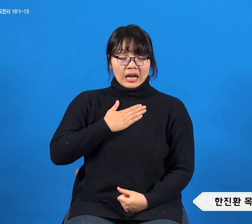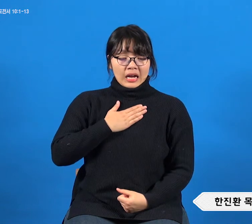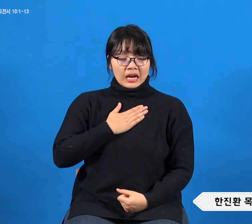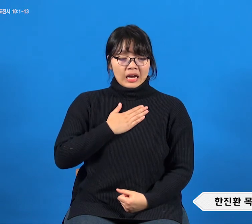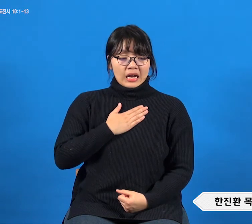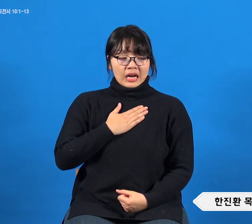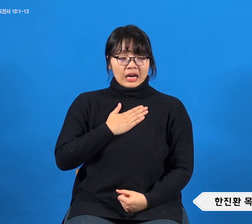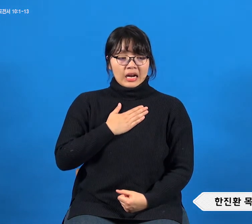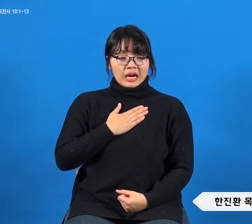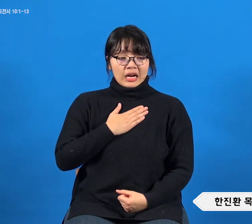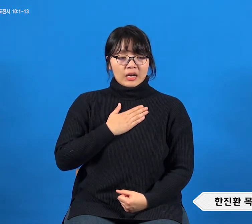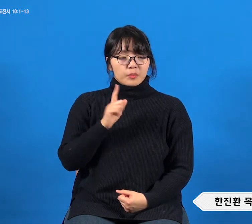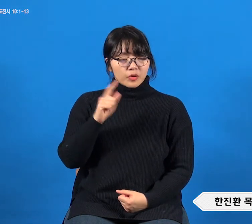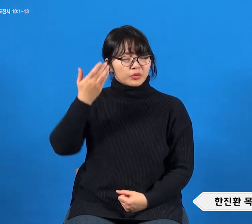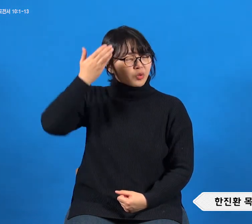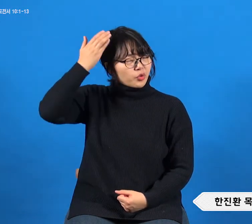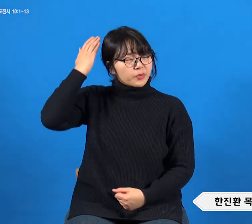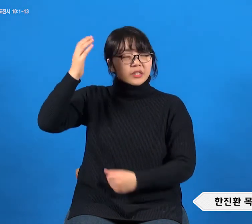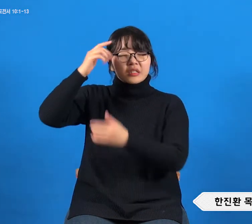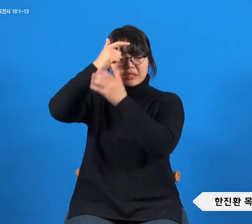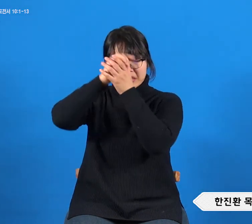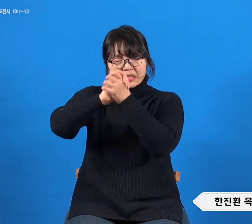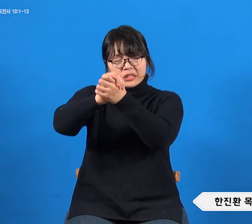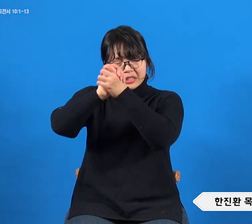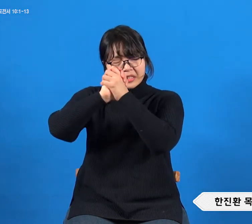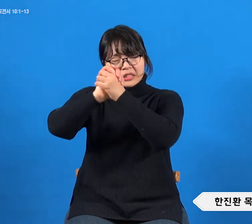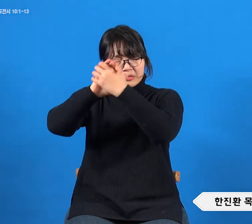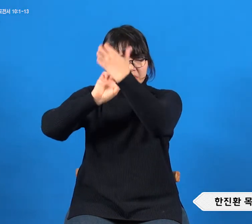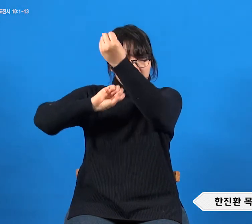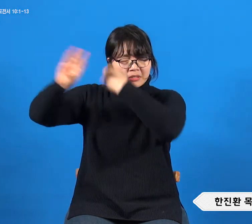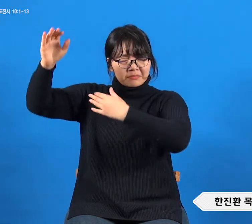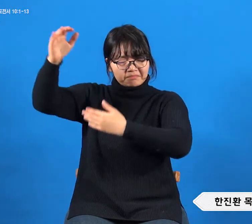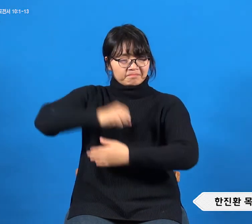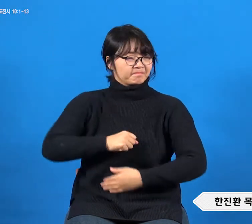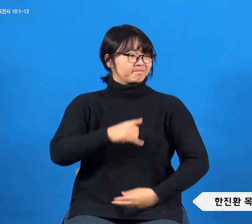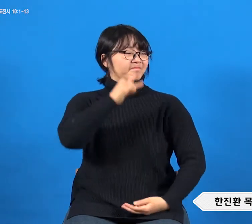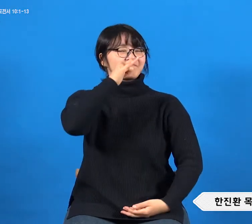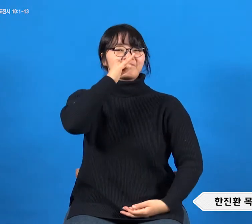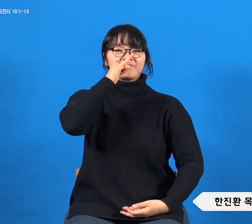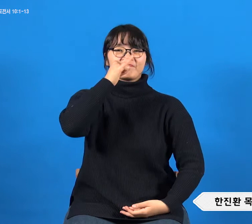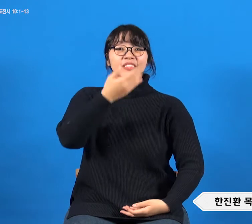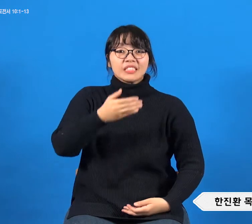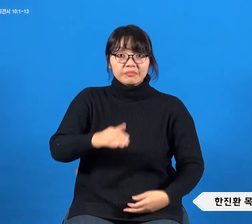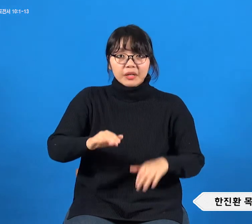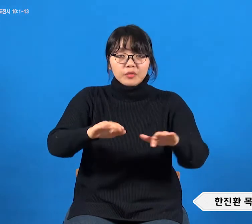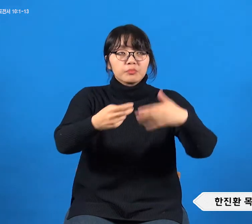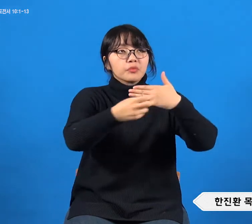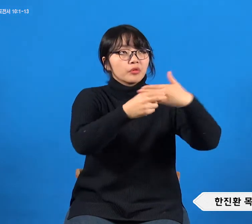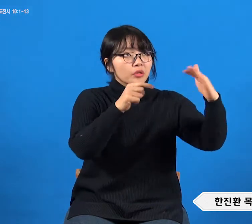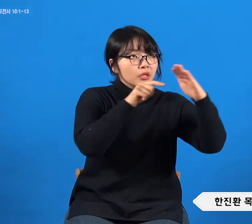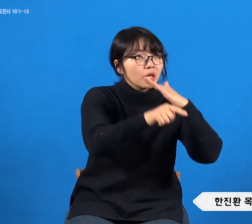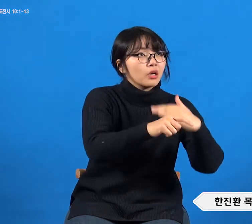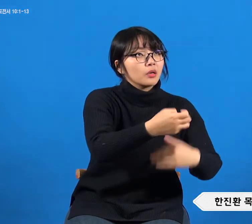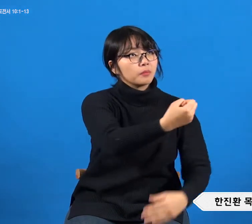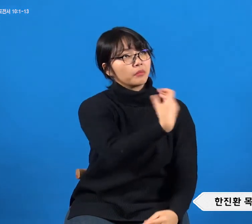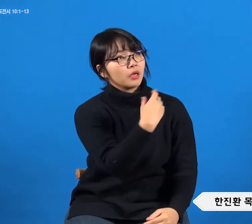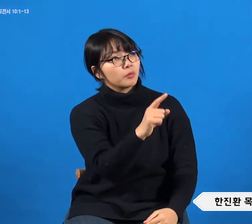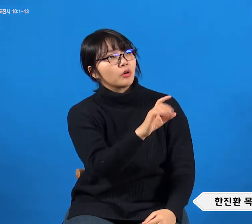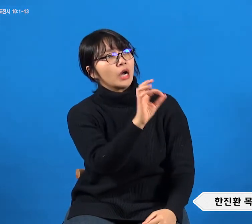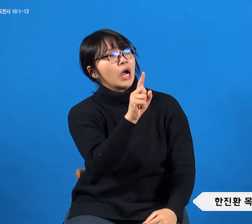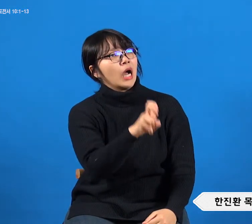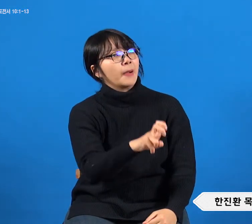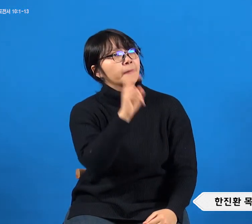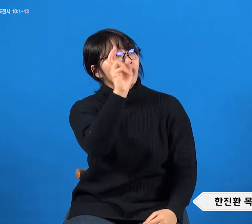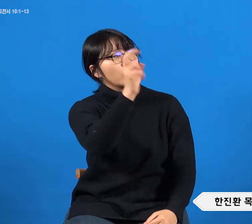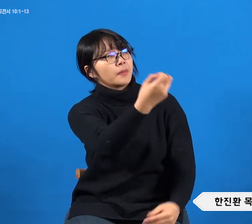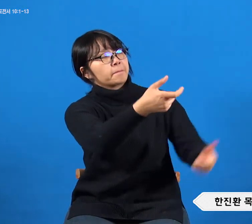나도 얼마 전에 놀라운 기도의 응답을 경험해놓고도 오늘 병원에 갔더니 의사가 종양이 있는데